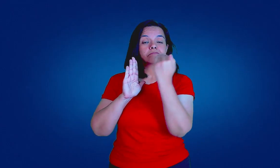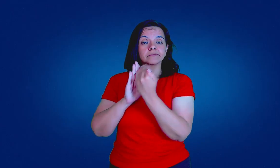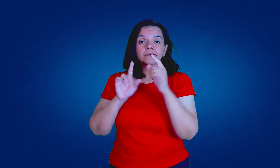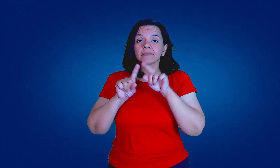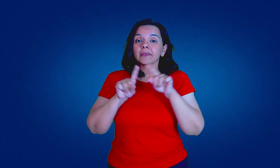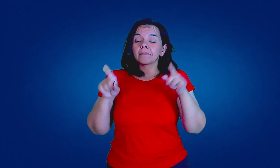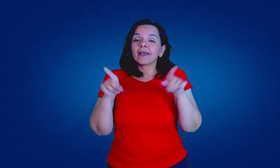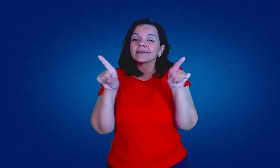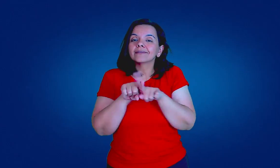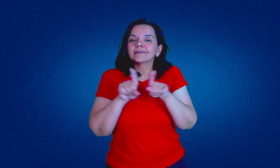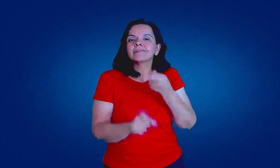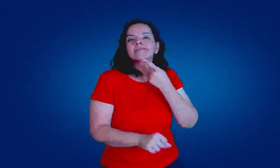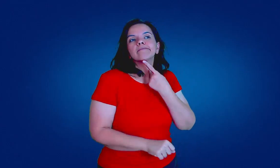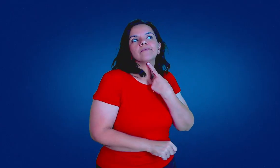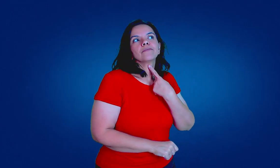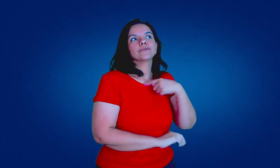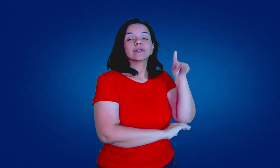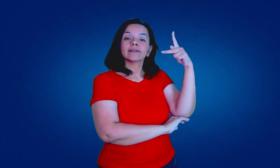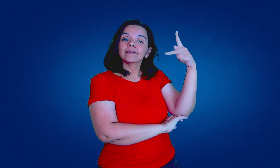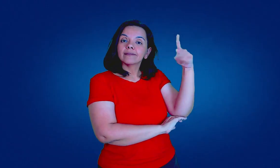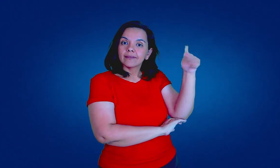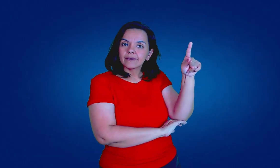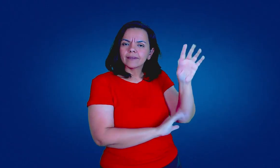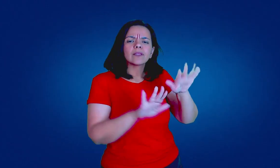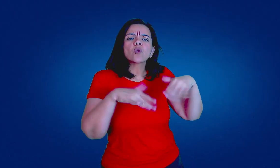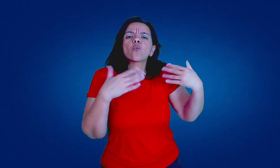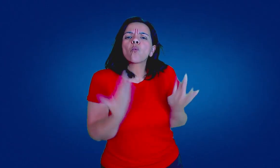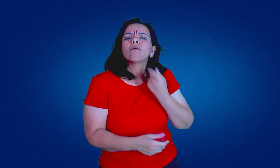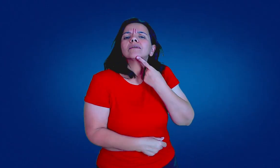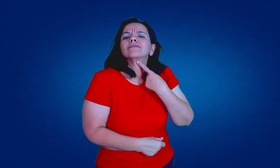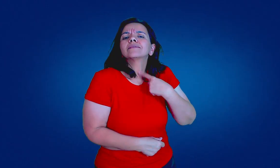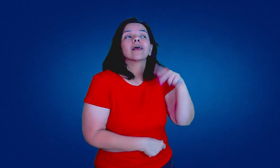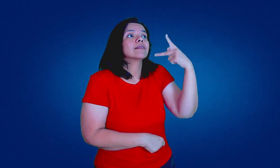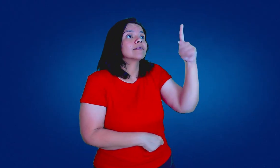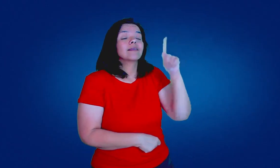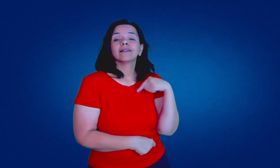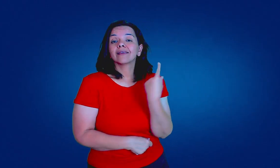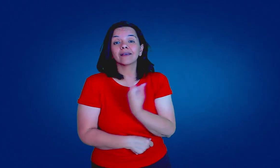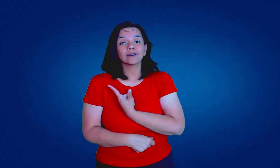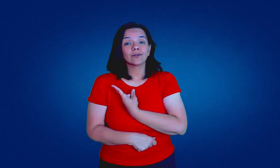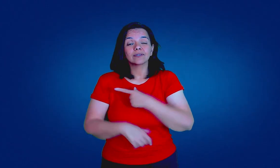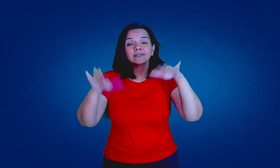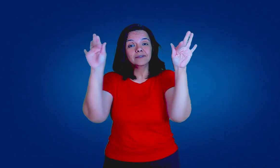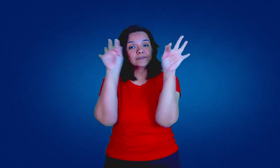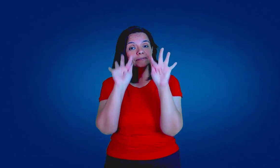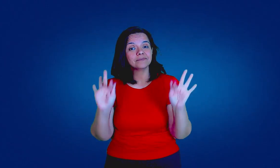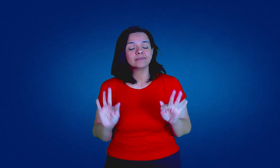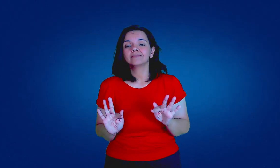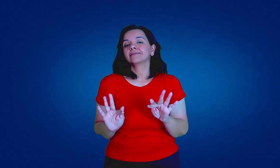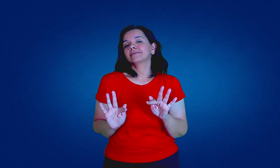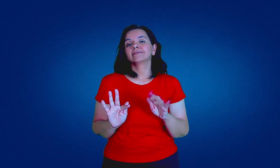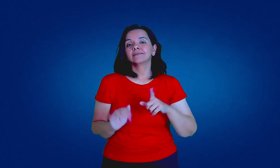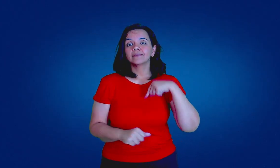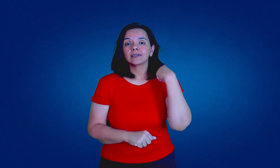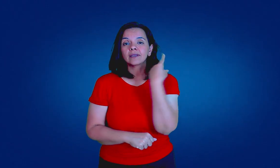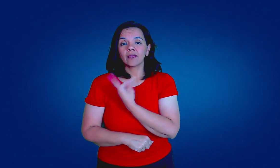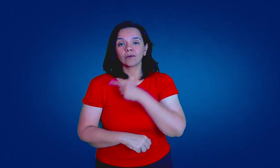Sim, aprendemos os mandamentos através dos profetas. Aprendemos a vontade de Deus.